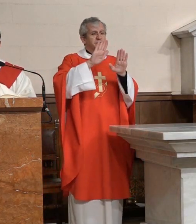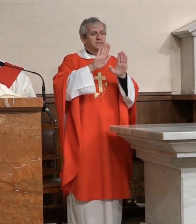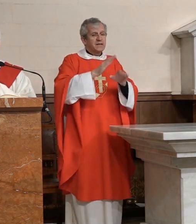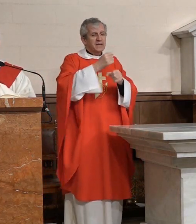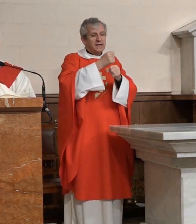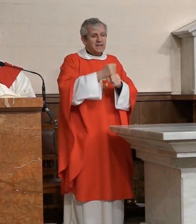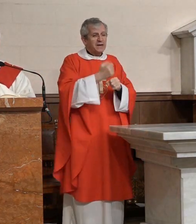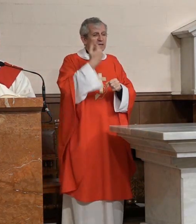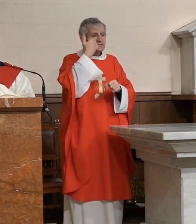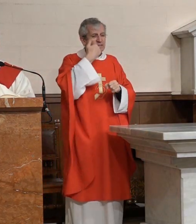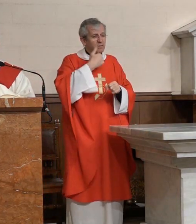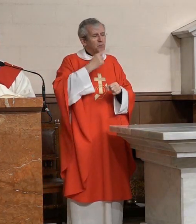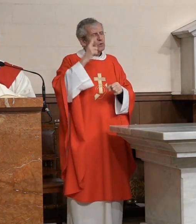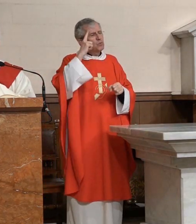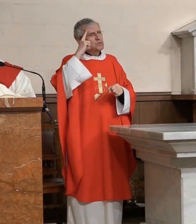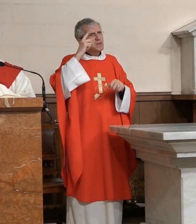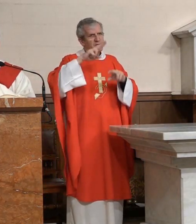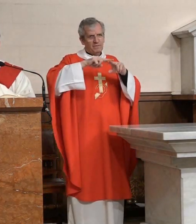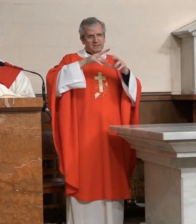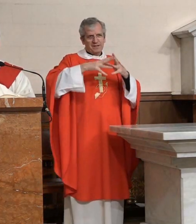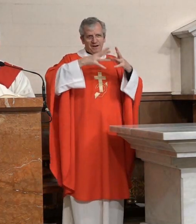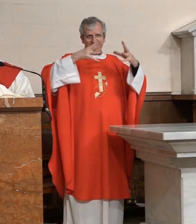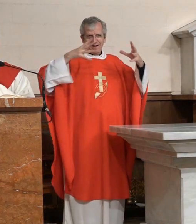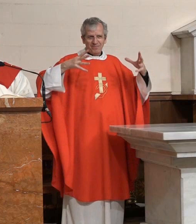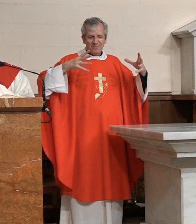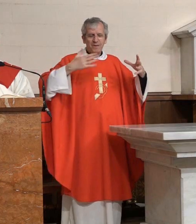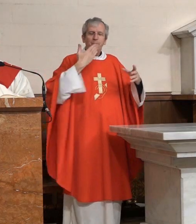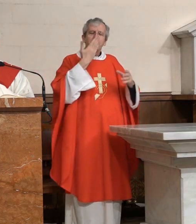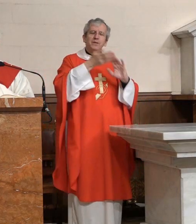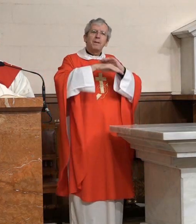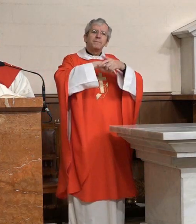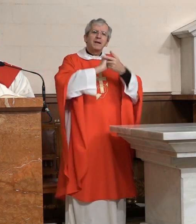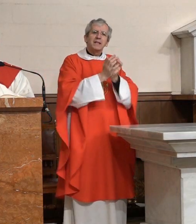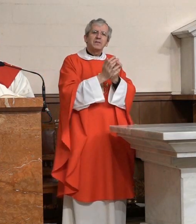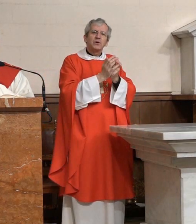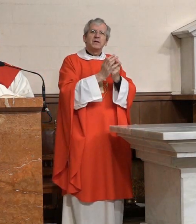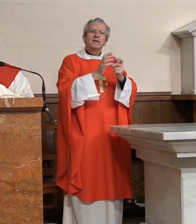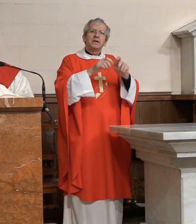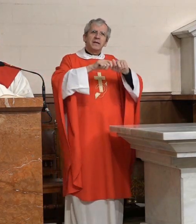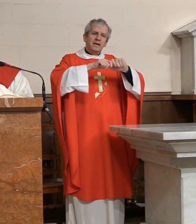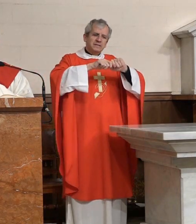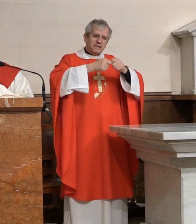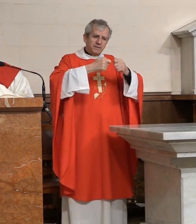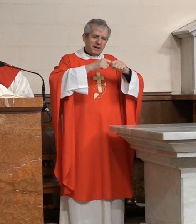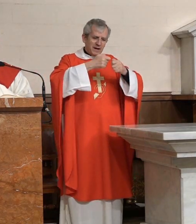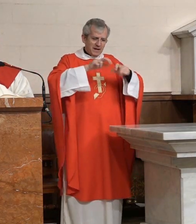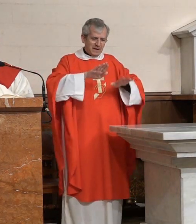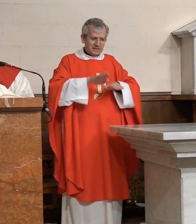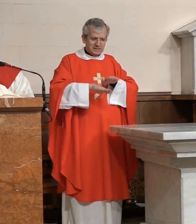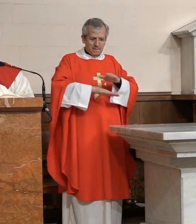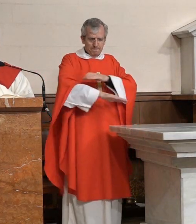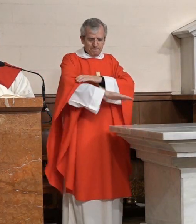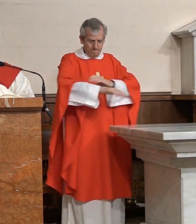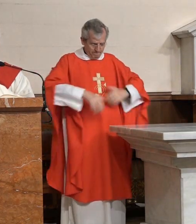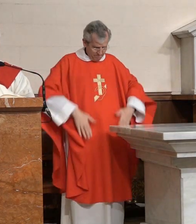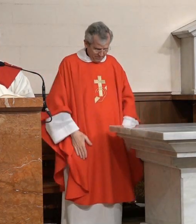aquel sábado era un día grande, pidieron a Pilato que les quebraran las piernas y que los